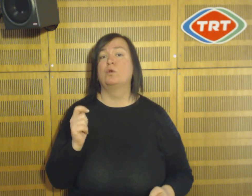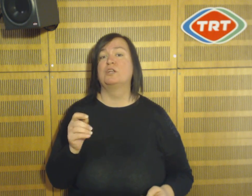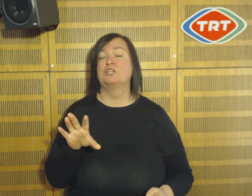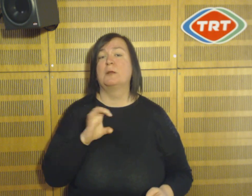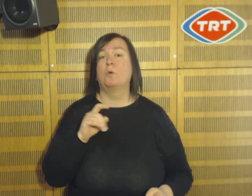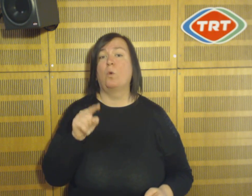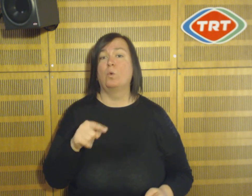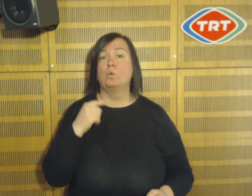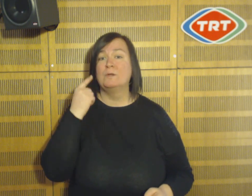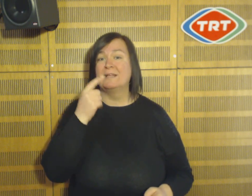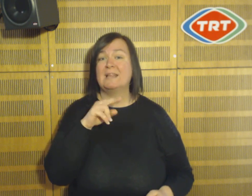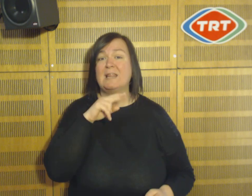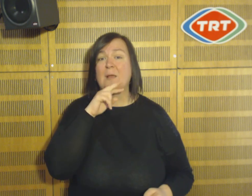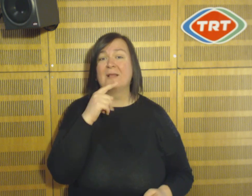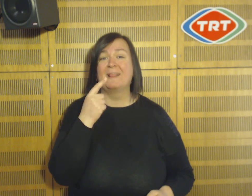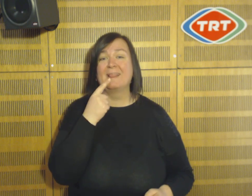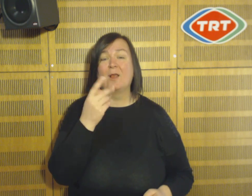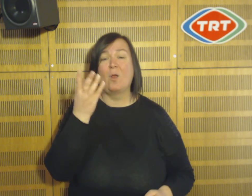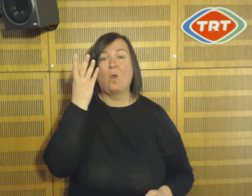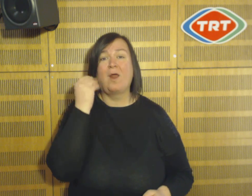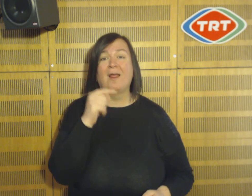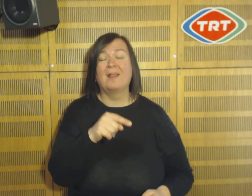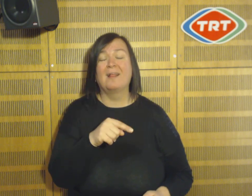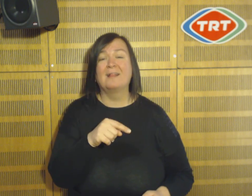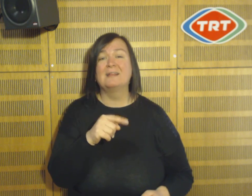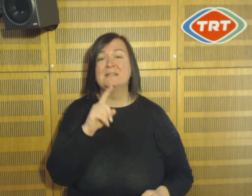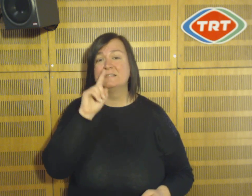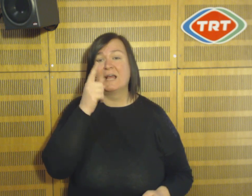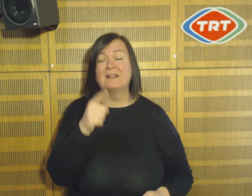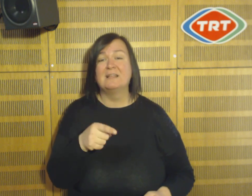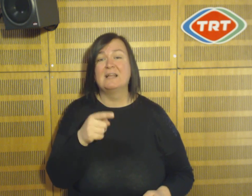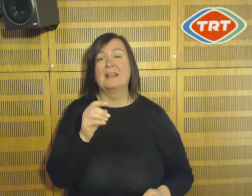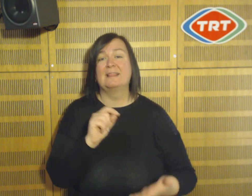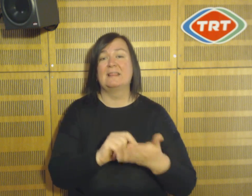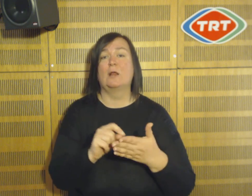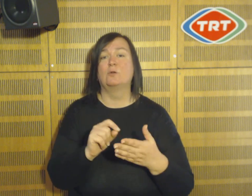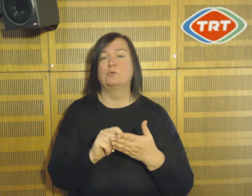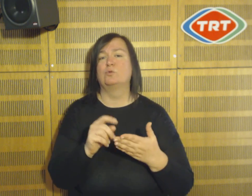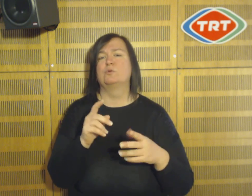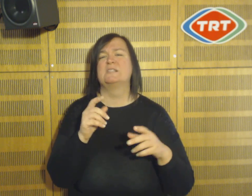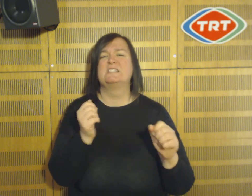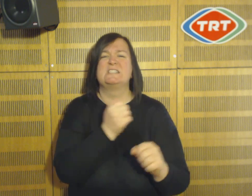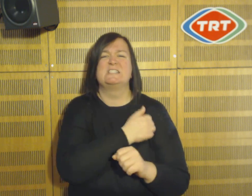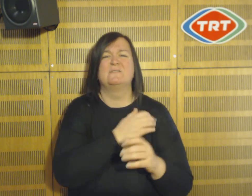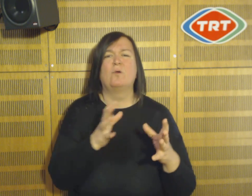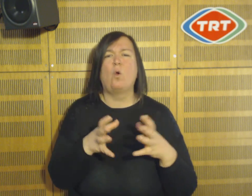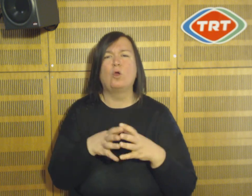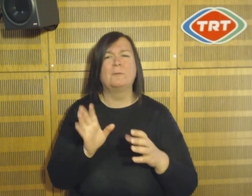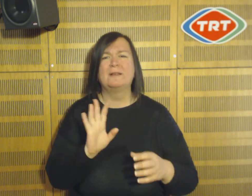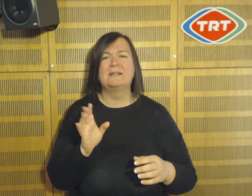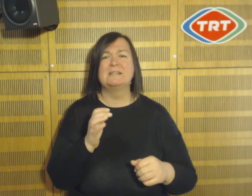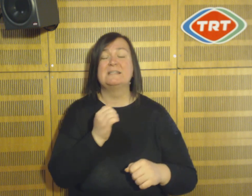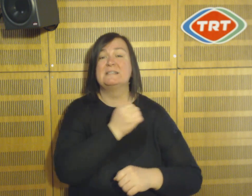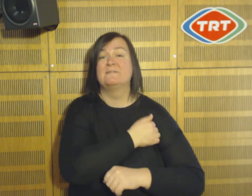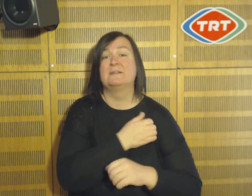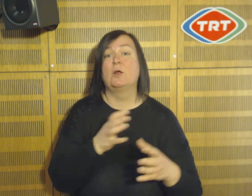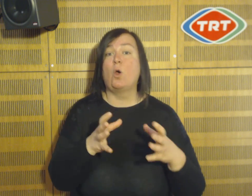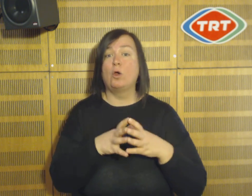yüzden yabancı dil öğrenen bireylerin aslında Sadece ders ortamında değil yani sınıf ortamında değil aslında sınıf sınıf ortamının dışında da